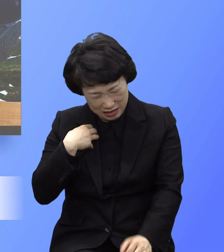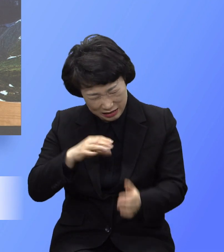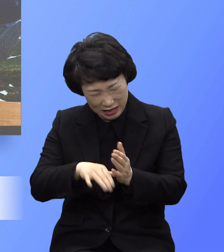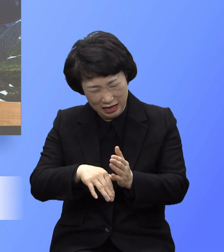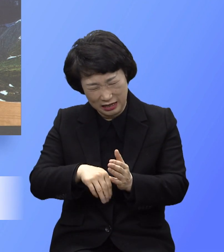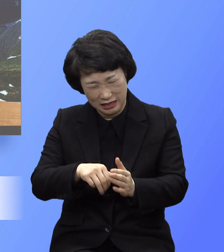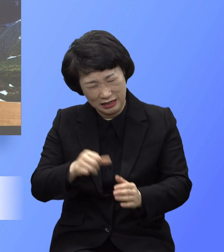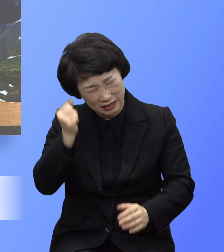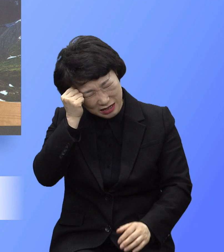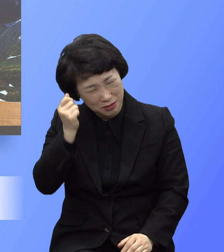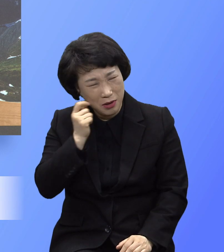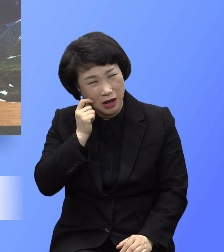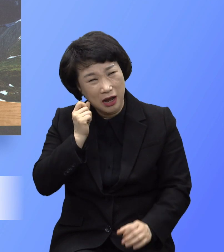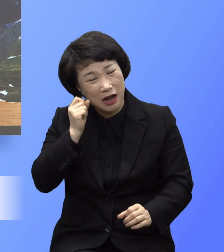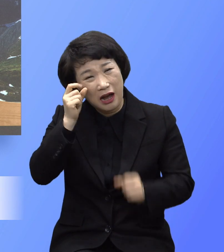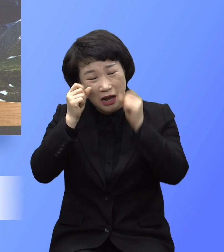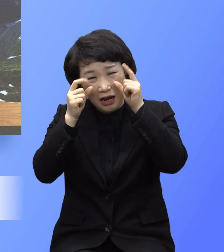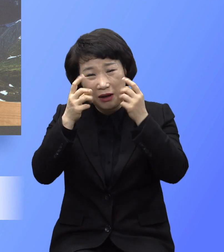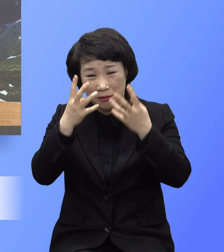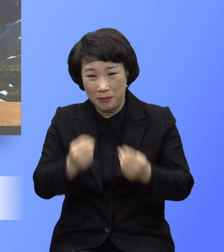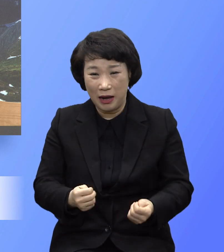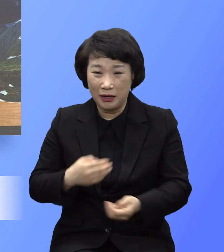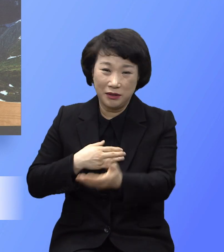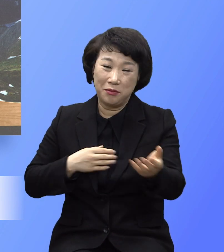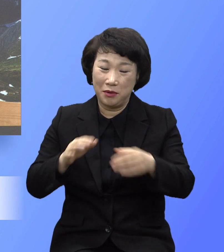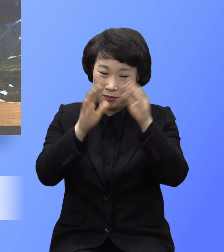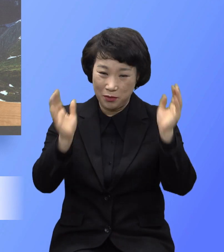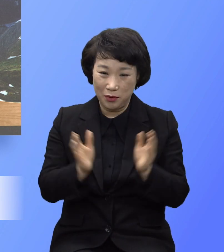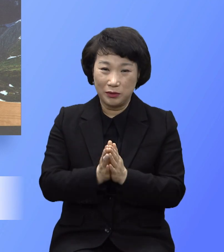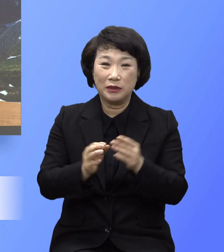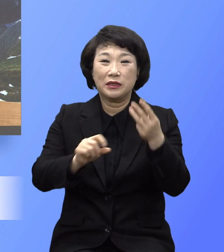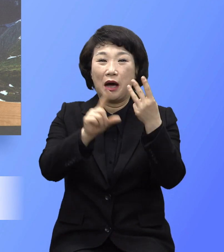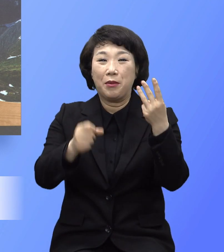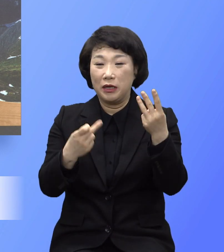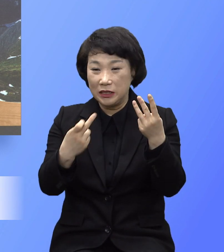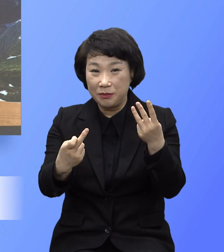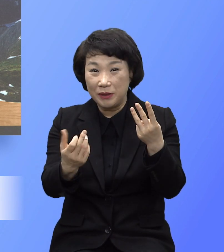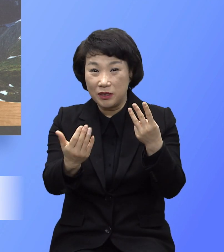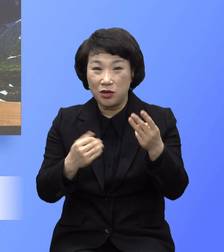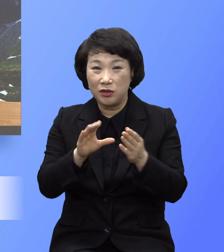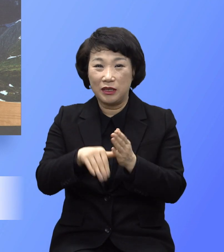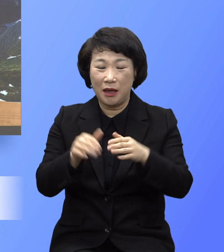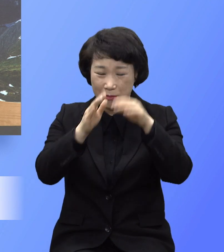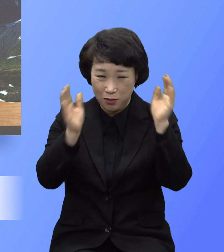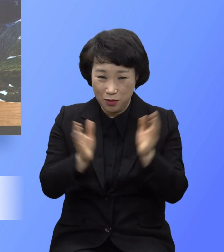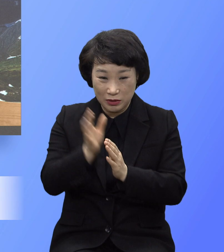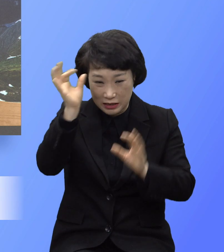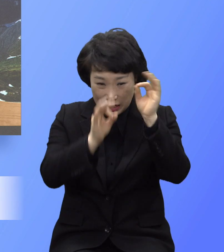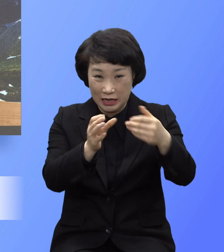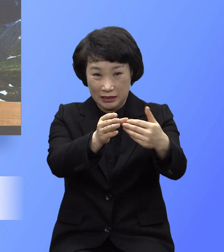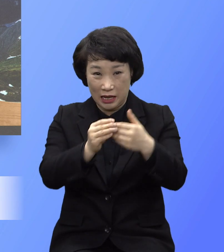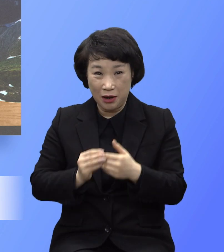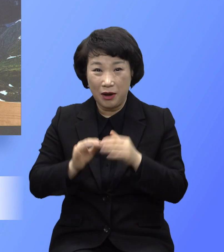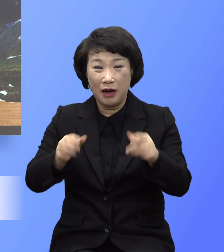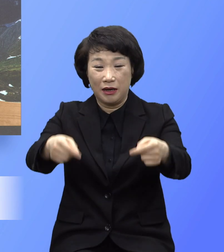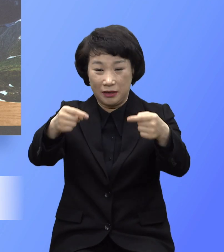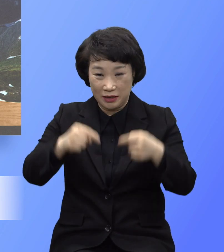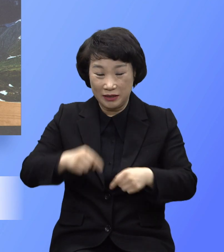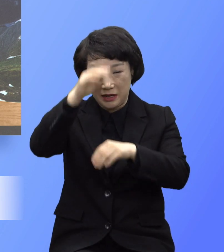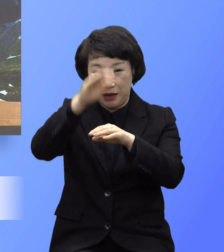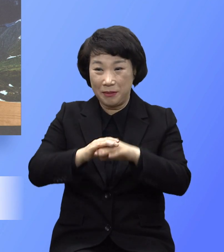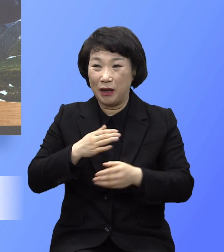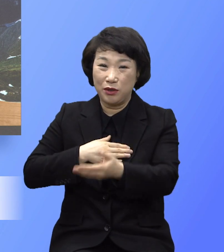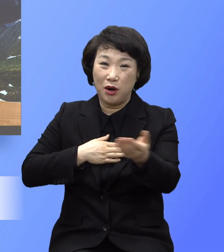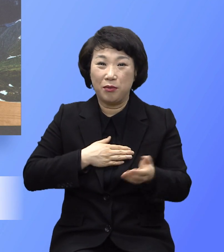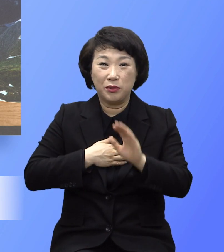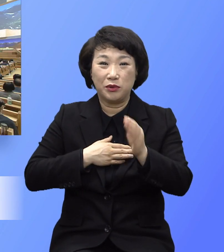견딜 수가 없습니다. 여러분 모두 3월 12일 안에 찾아내서 우리 함께 예배하는 여러분 되기를